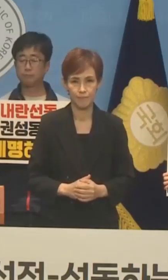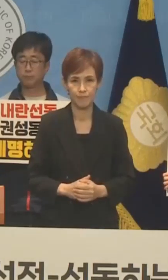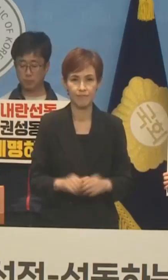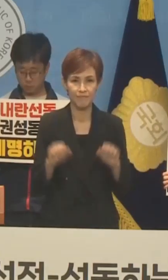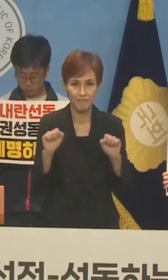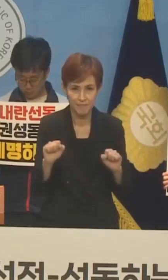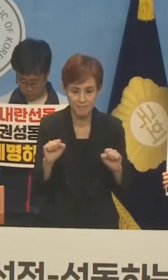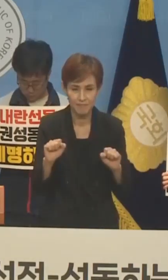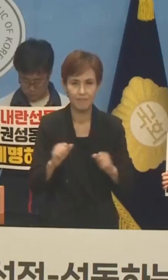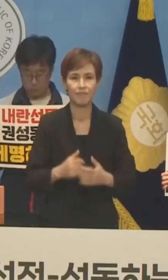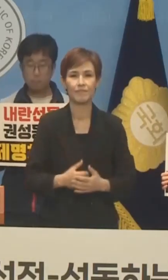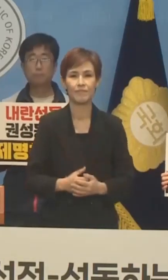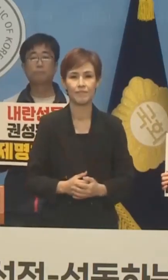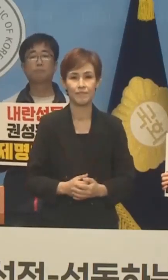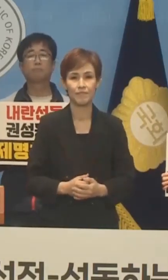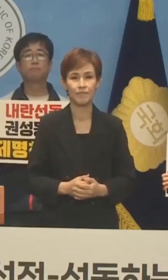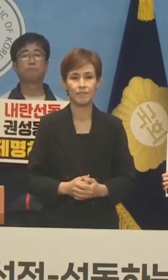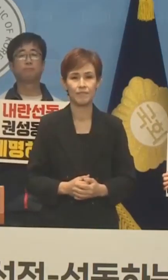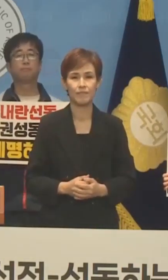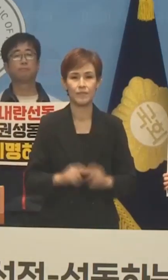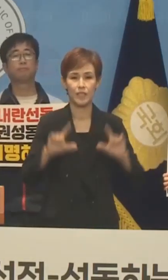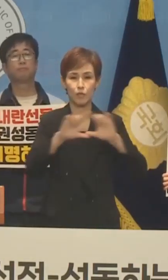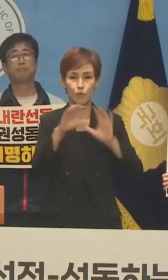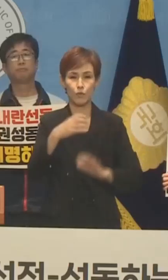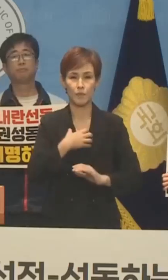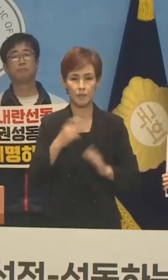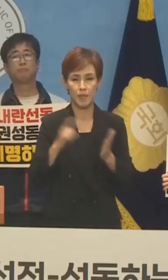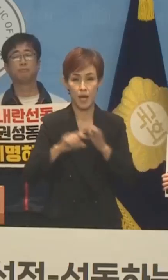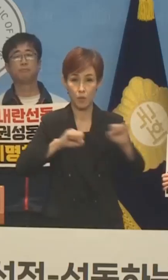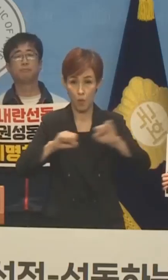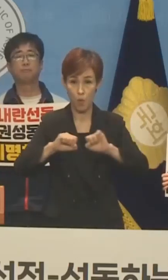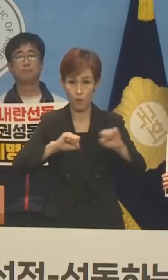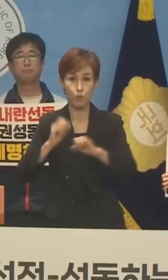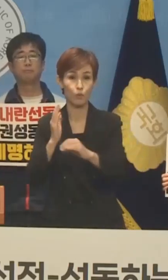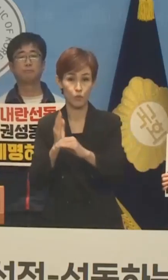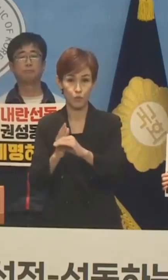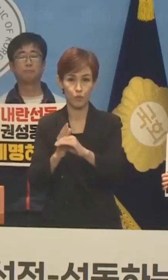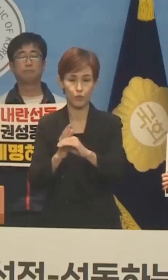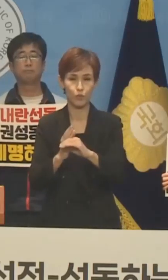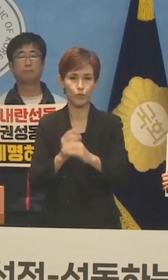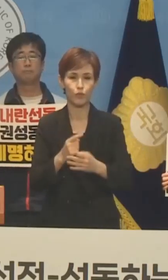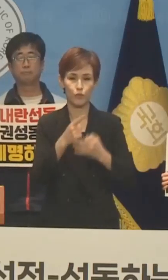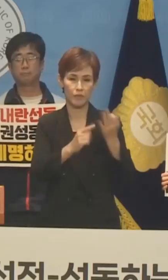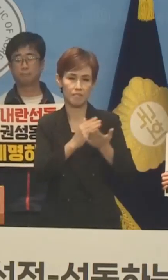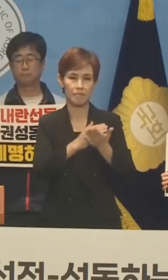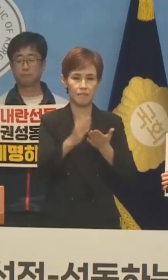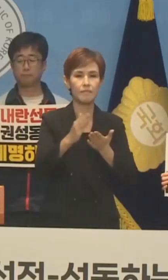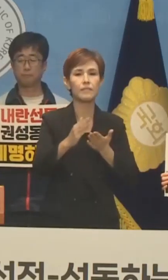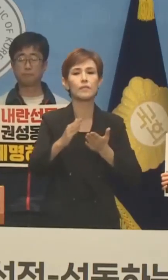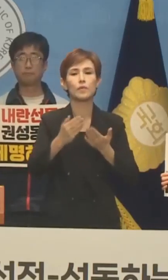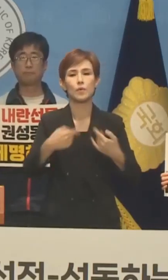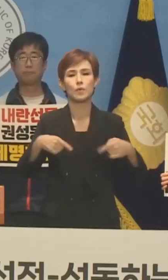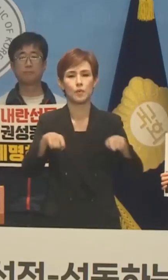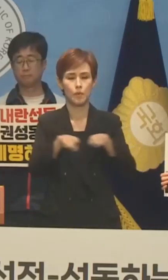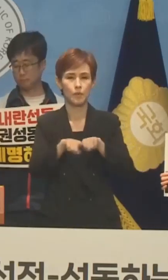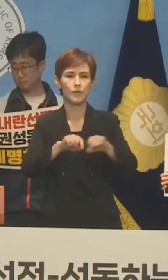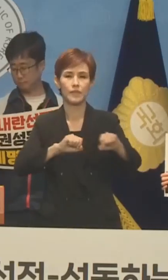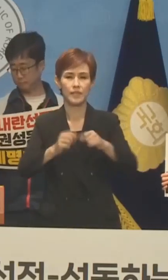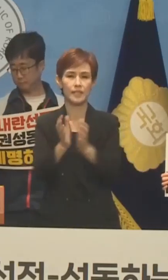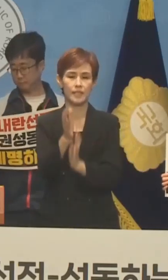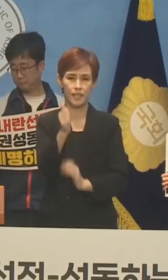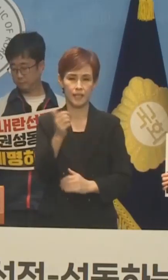네, 안녕하십니까. 기후위기 비상행동에서 활동하고 있고 지금 퇴진 비상행동 공동의장을 맡고 있는